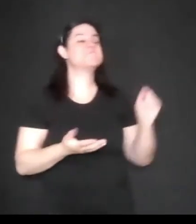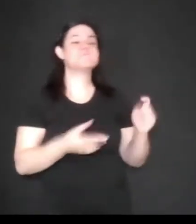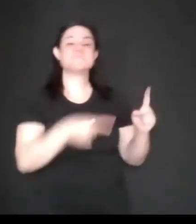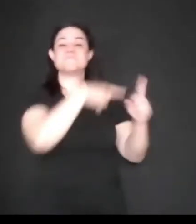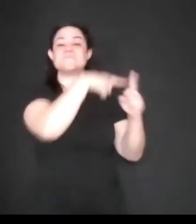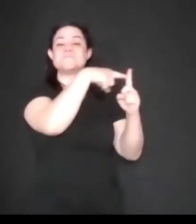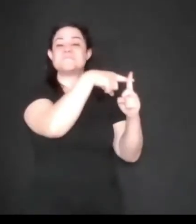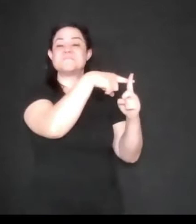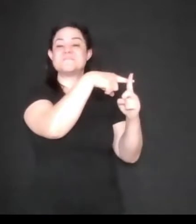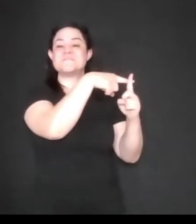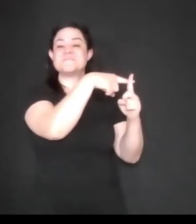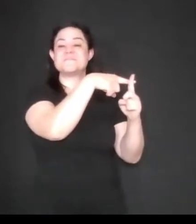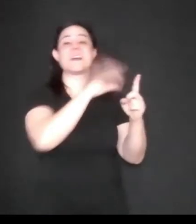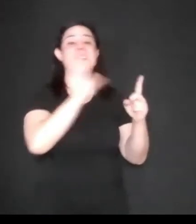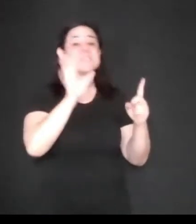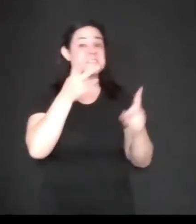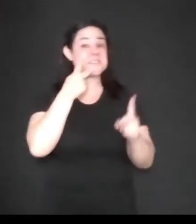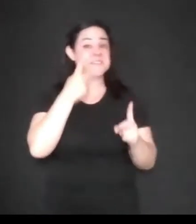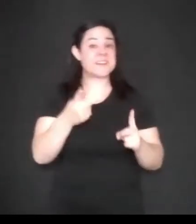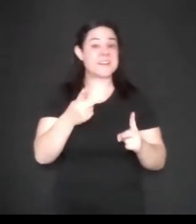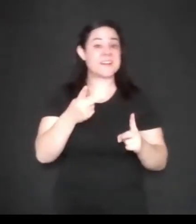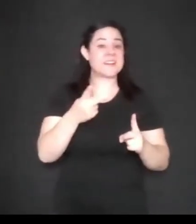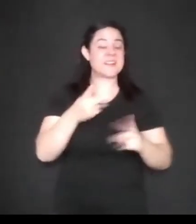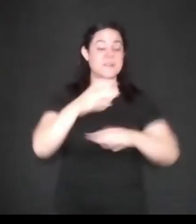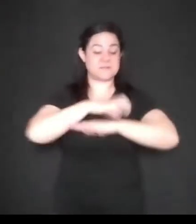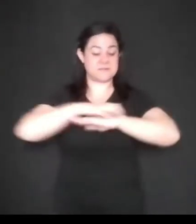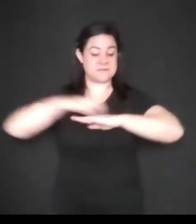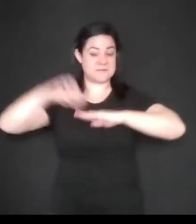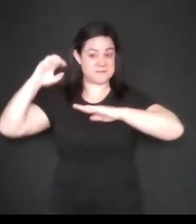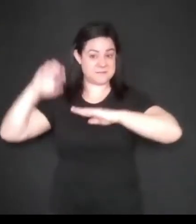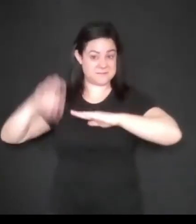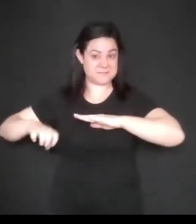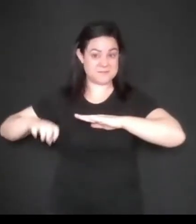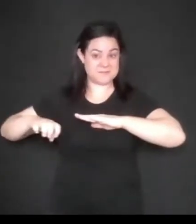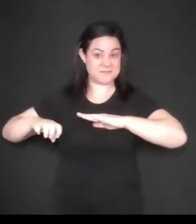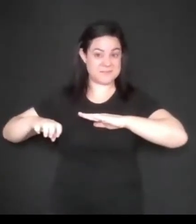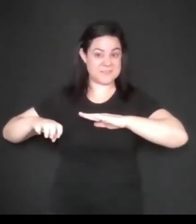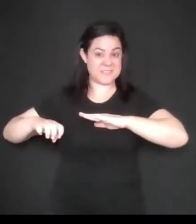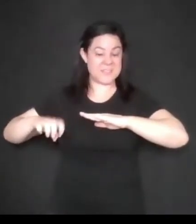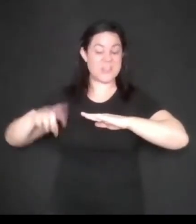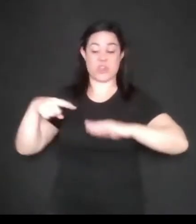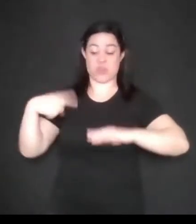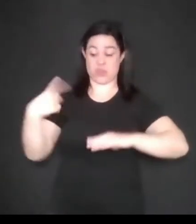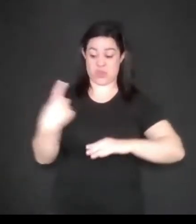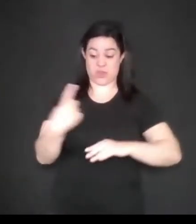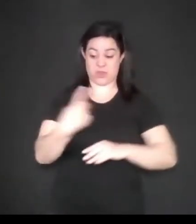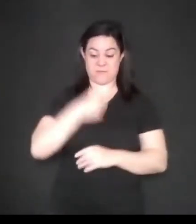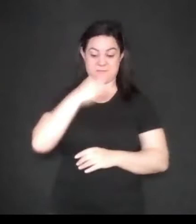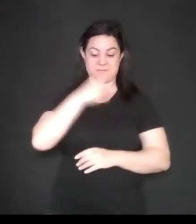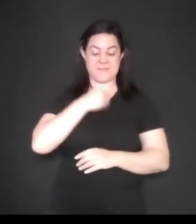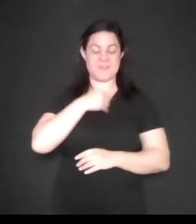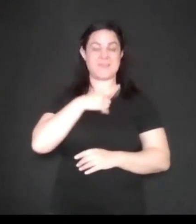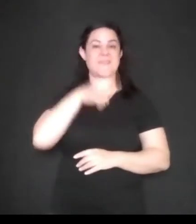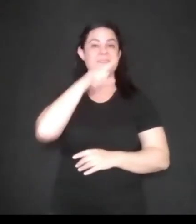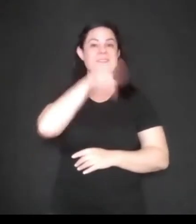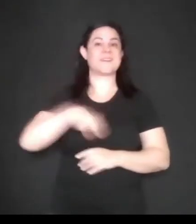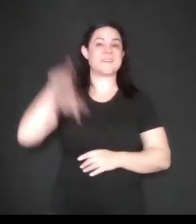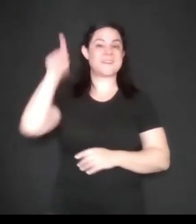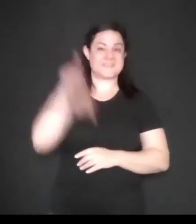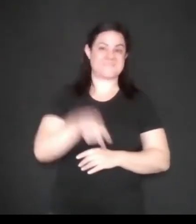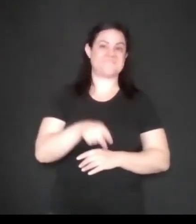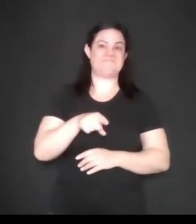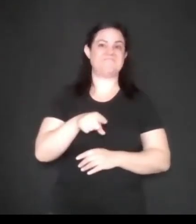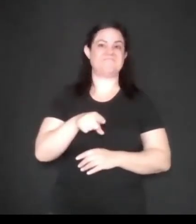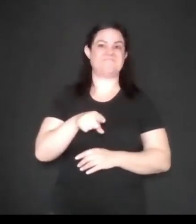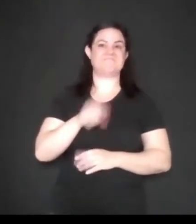Já falamos que aconteceu a expiação. Nossos pecados foram cancelados por Deus. Nós não